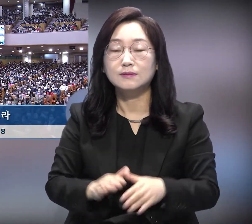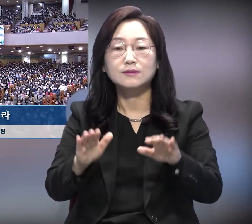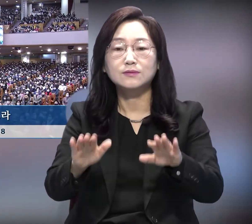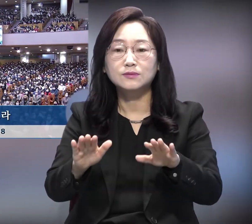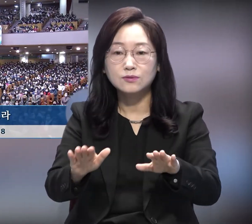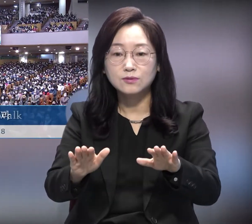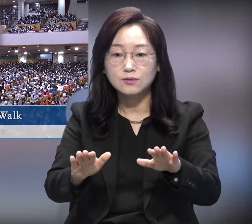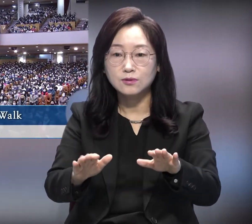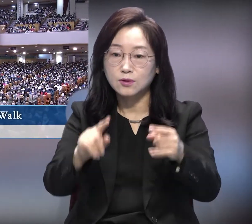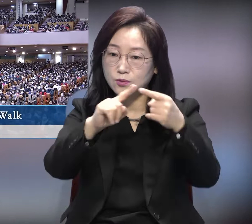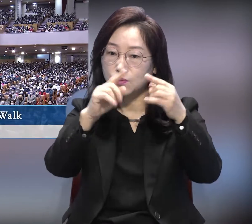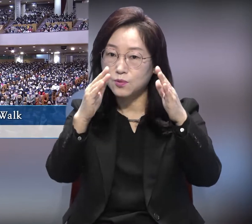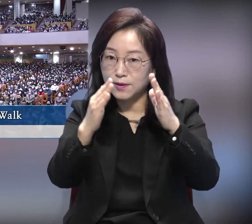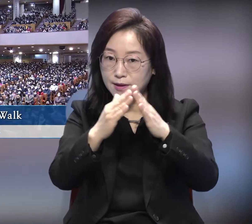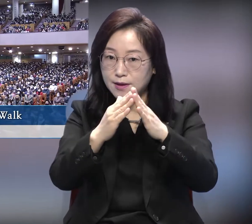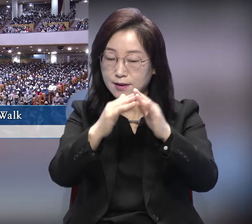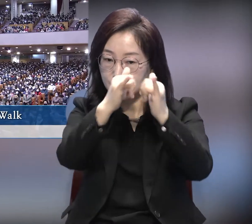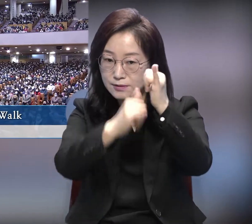오늘은 교회력으로 말하면